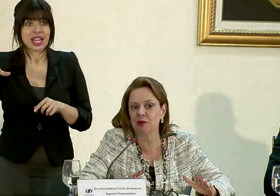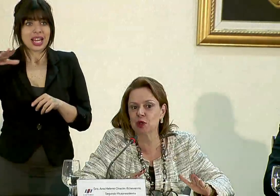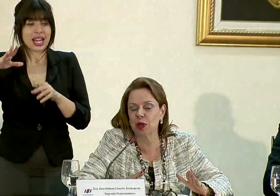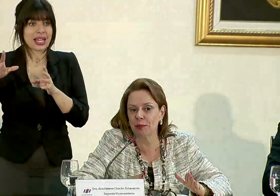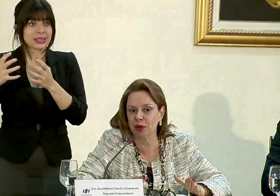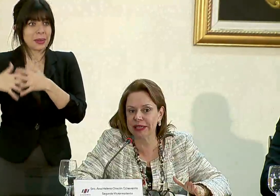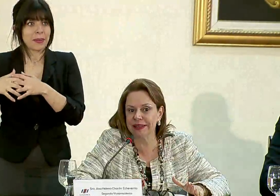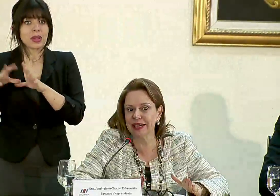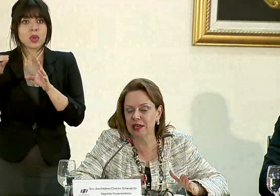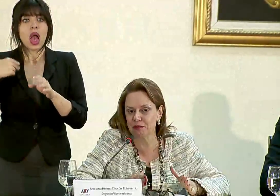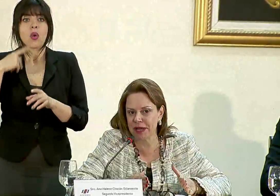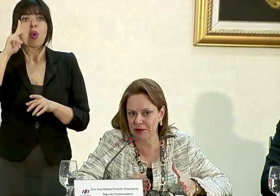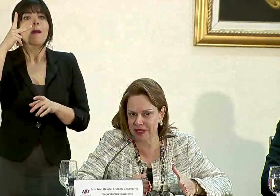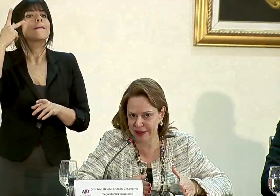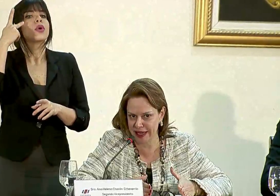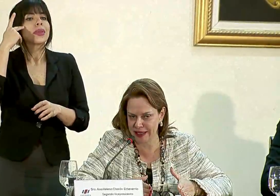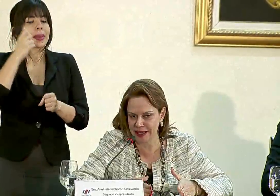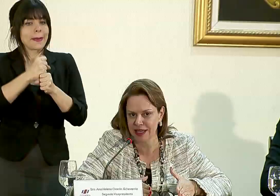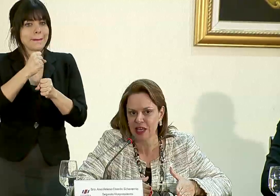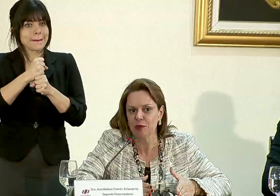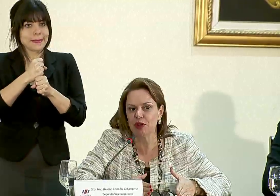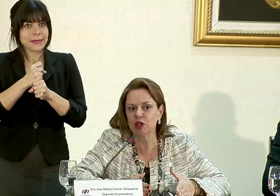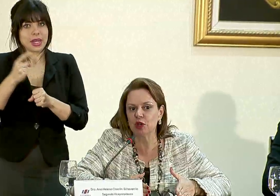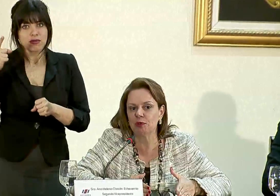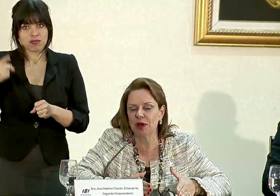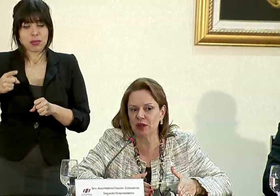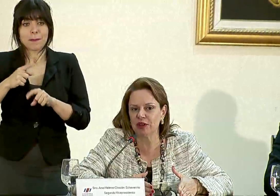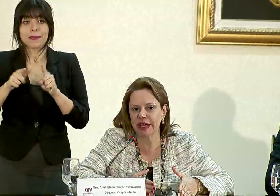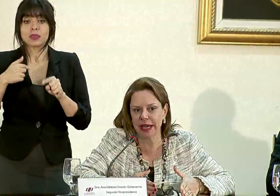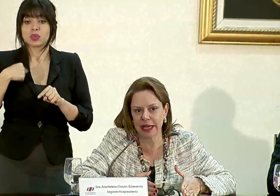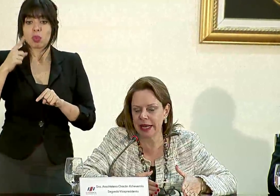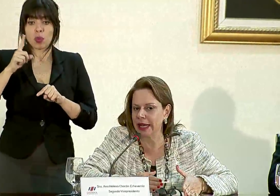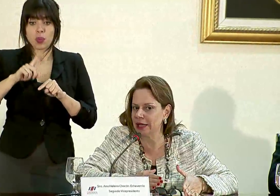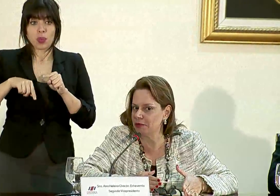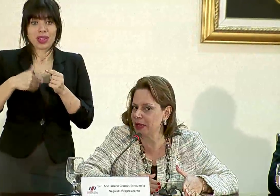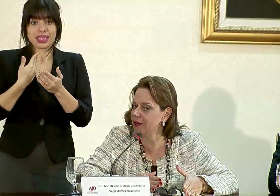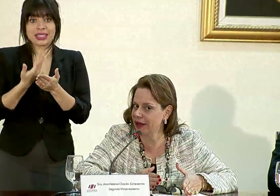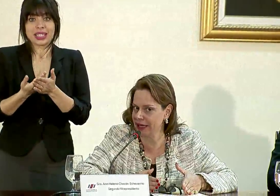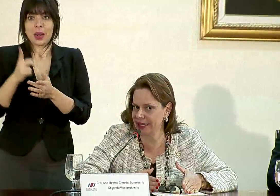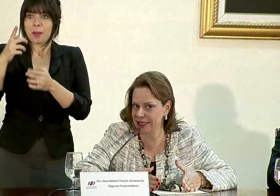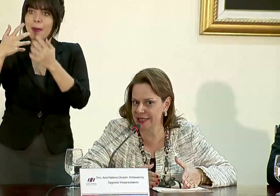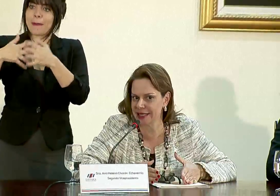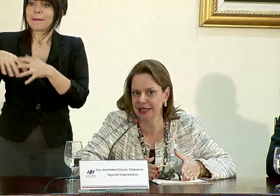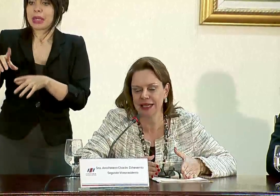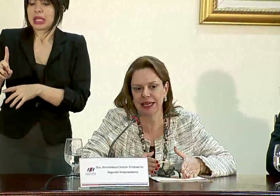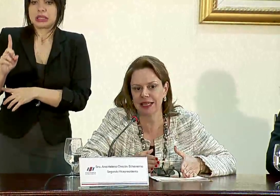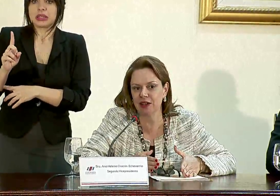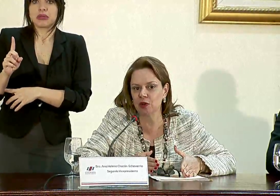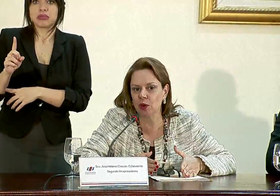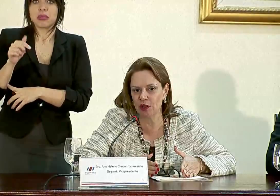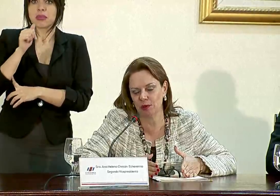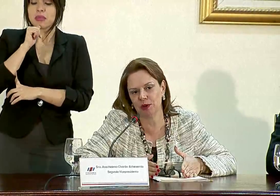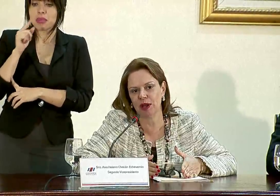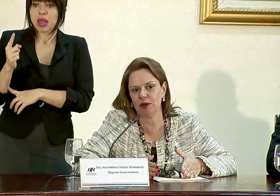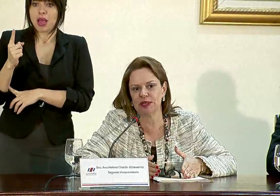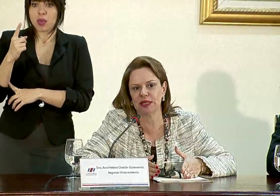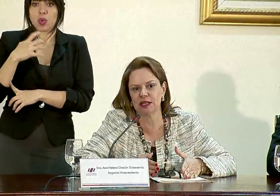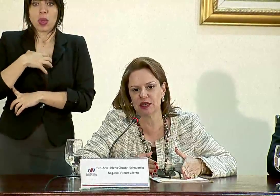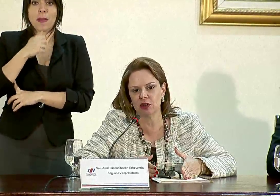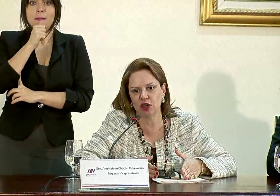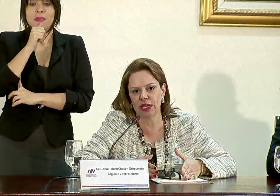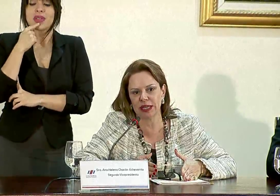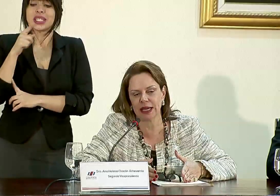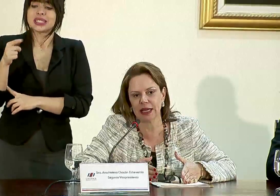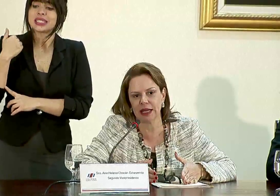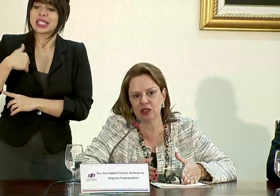tenemos una política de empleabilidad pero yo no puedo llegar a la empresa X que tiene un dueño privado y